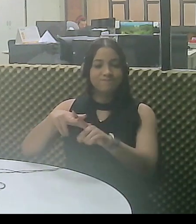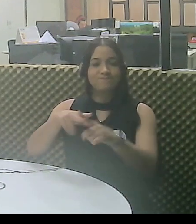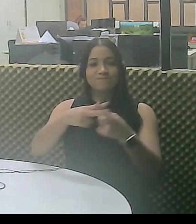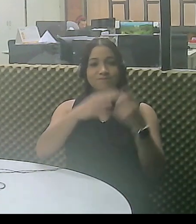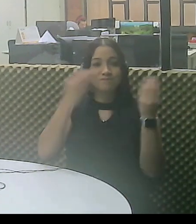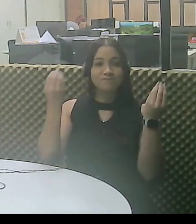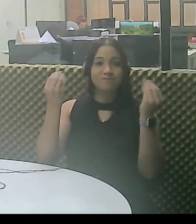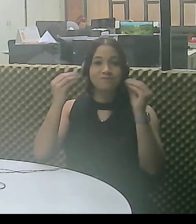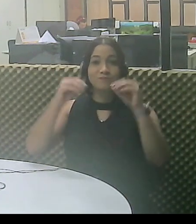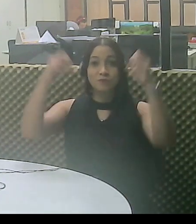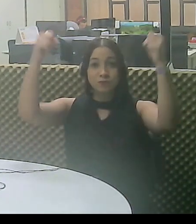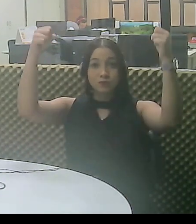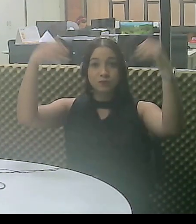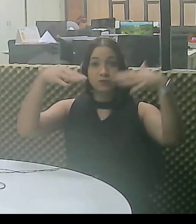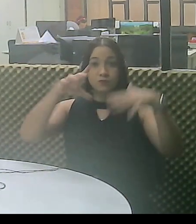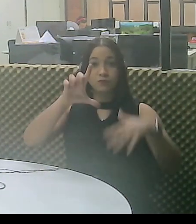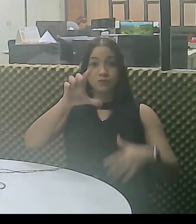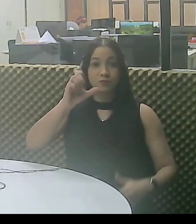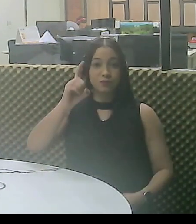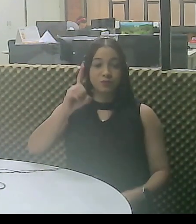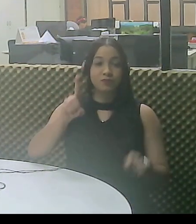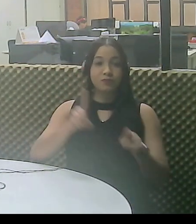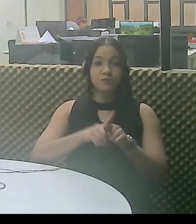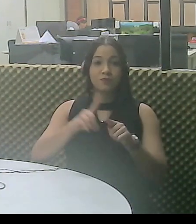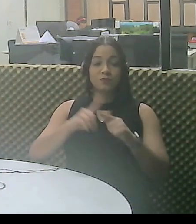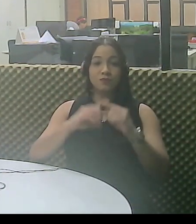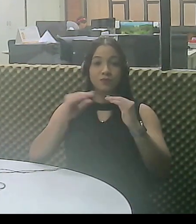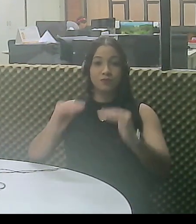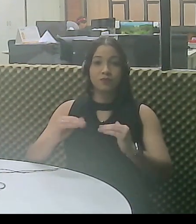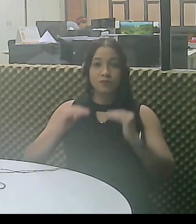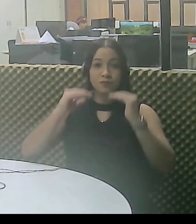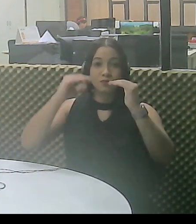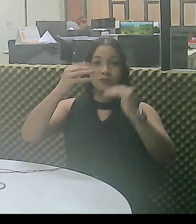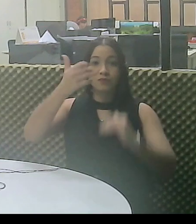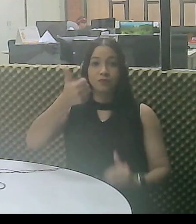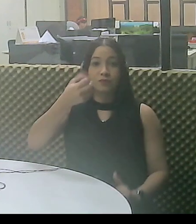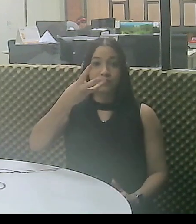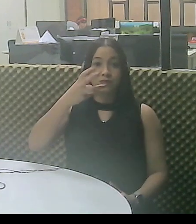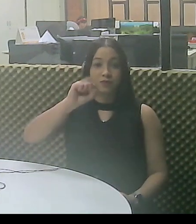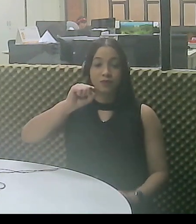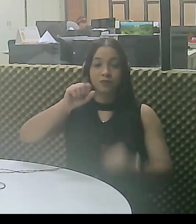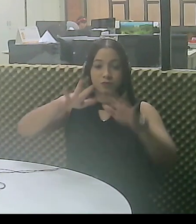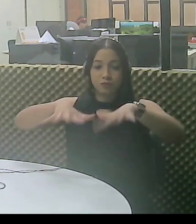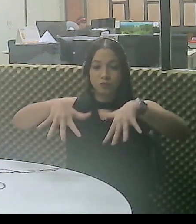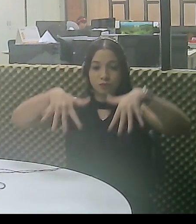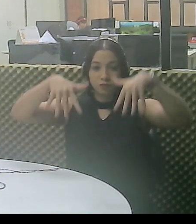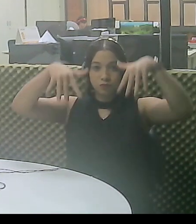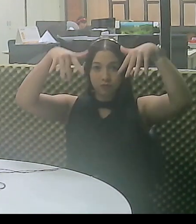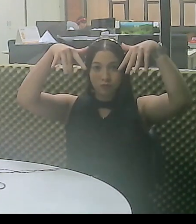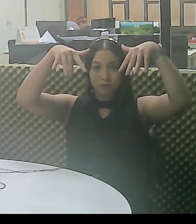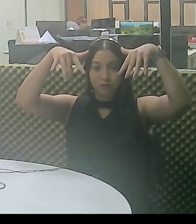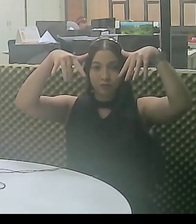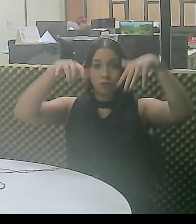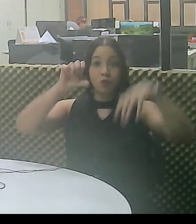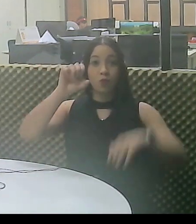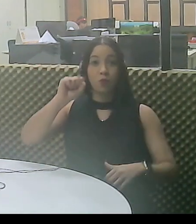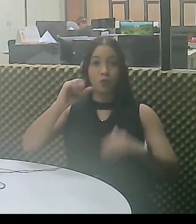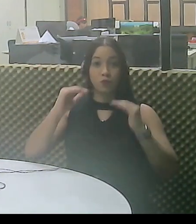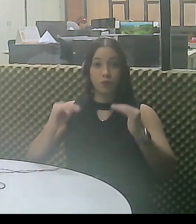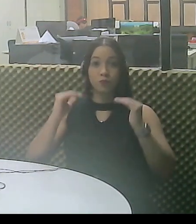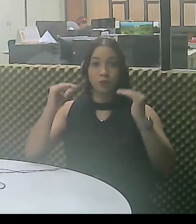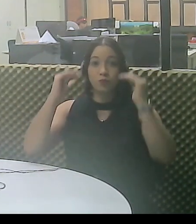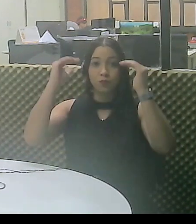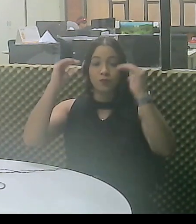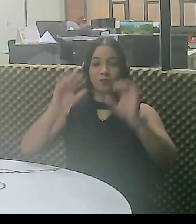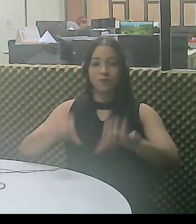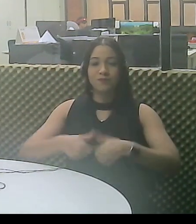como a colocação de iluminação de LED e a elevação dos 138 assentos que Serão distribuídos em oito degraus